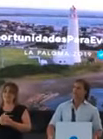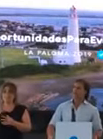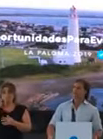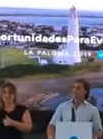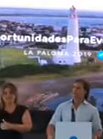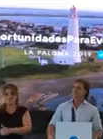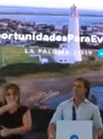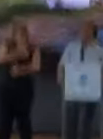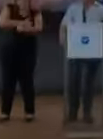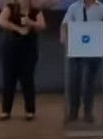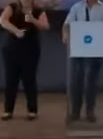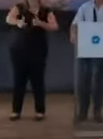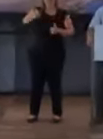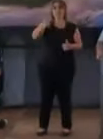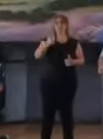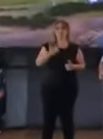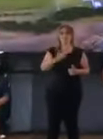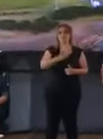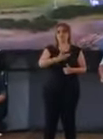transición.